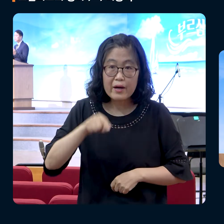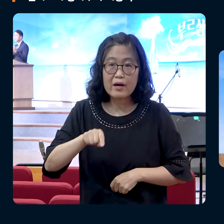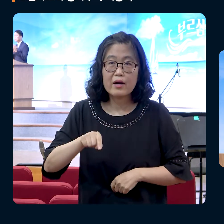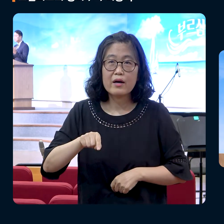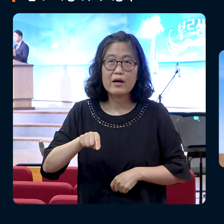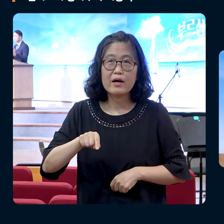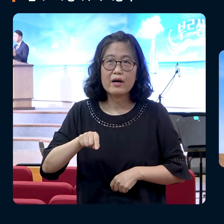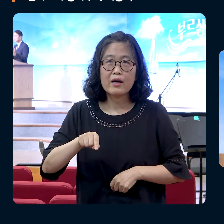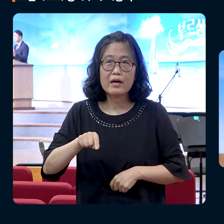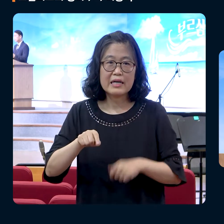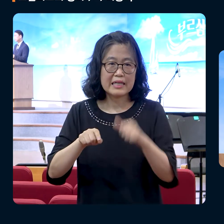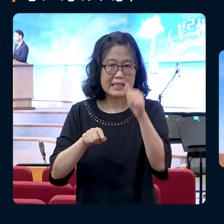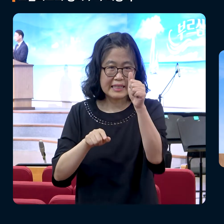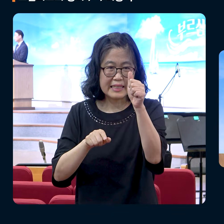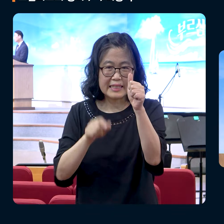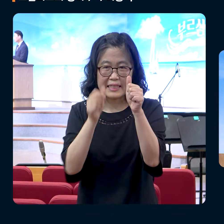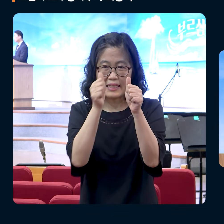있냐면